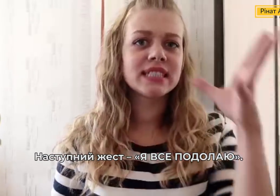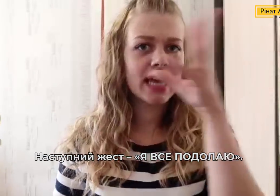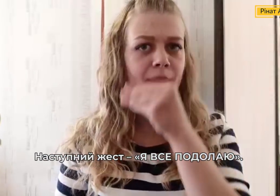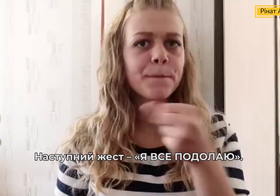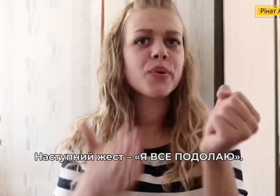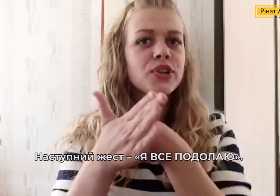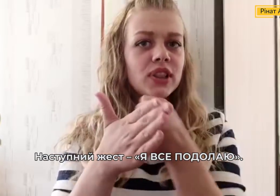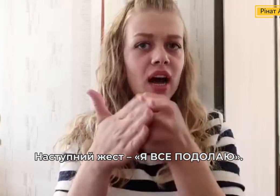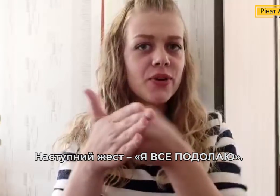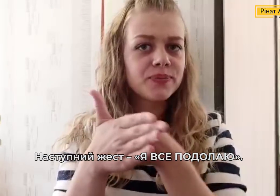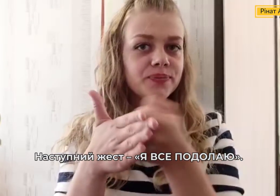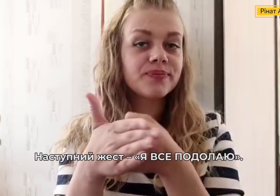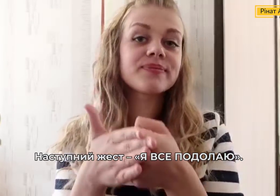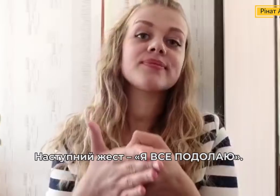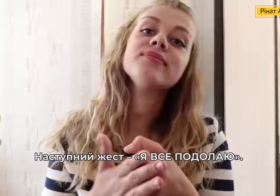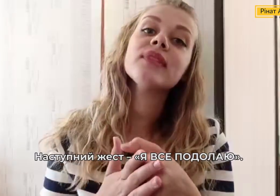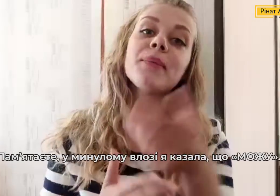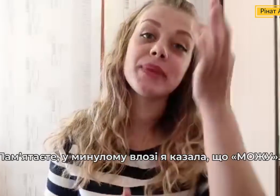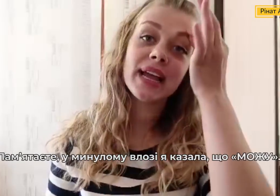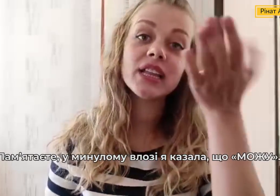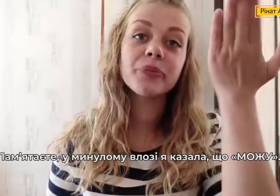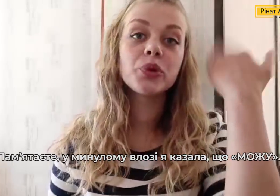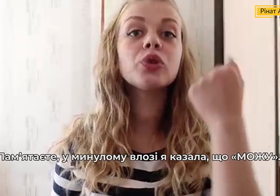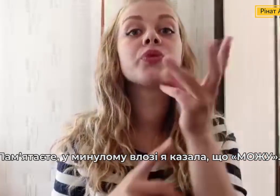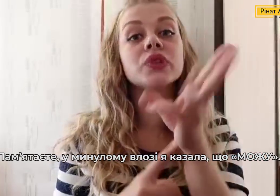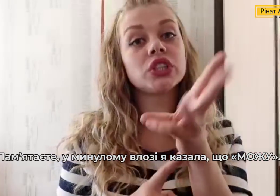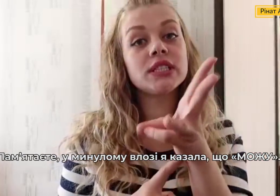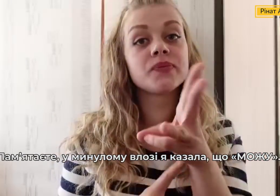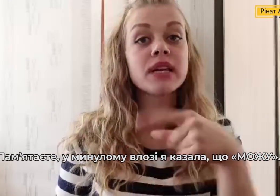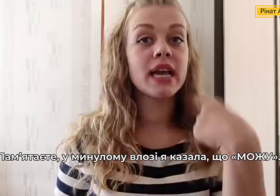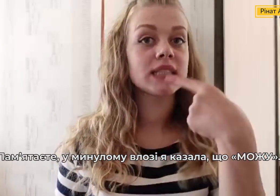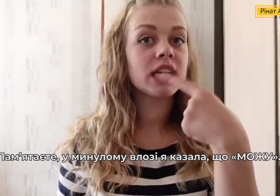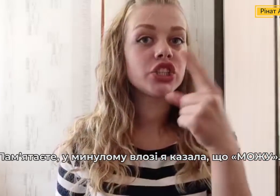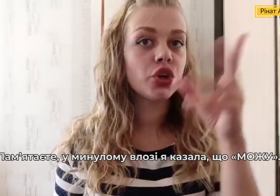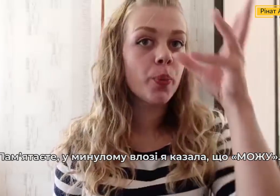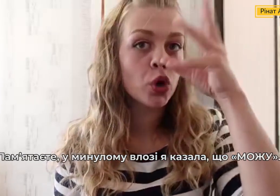все подолаю. Пам'ятаєте, в минулому влозі я казала, що можу?